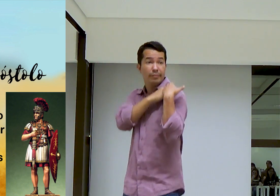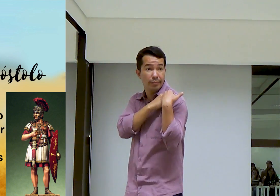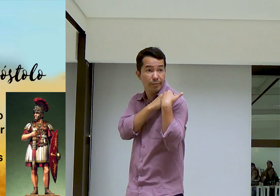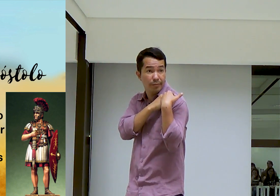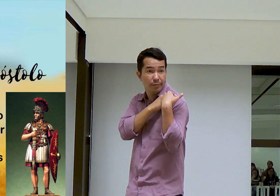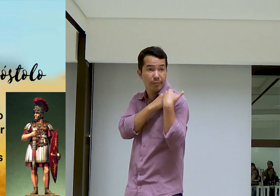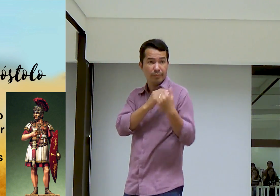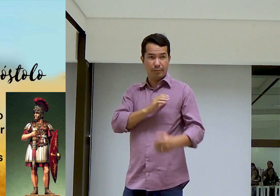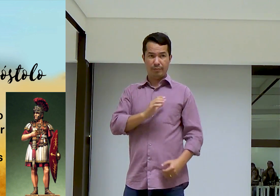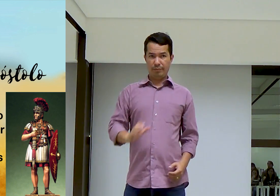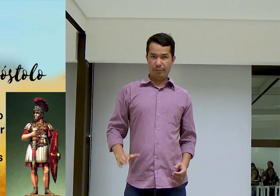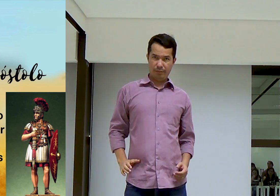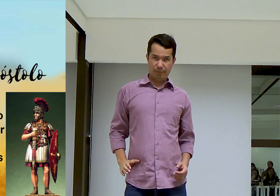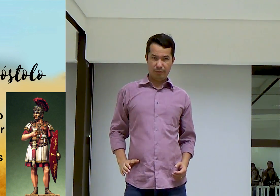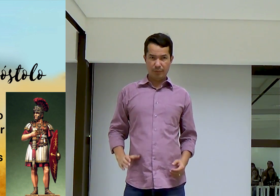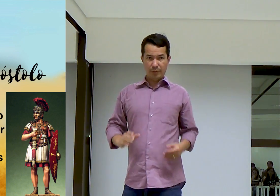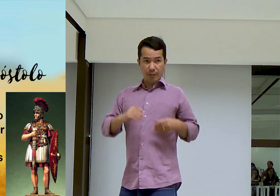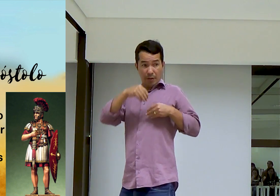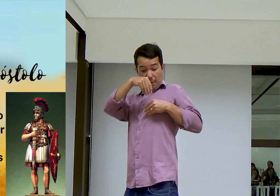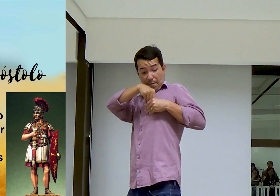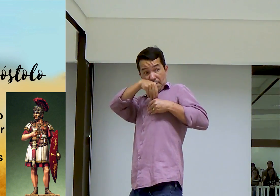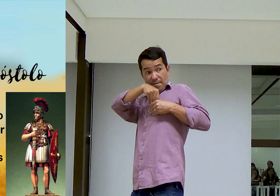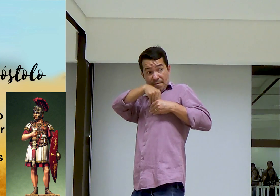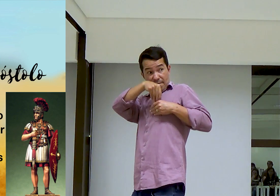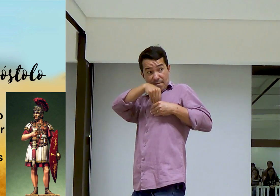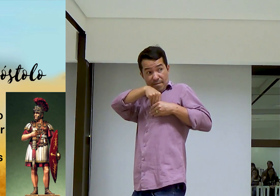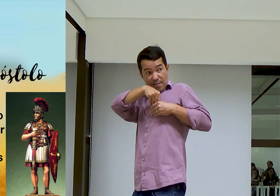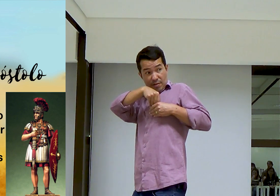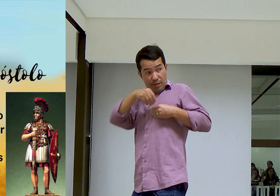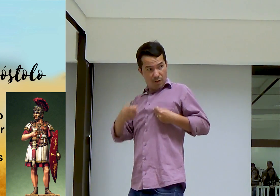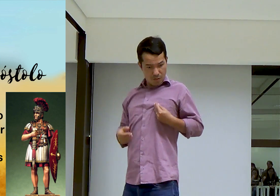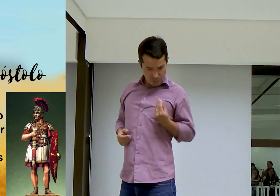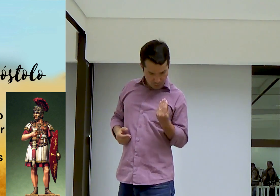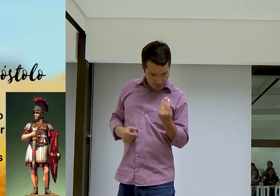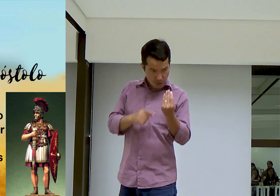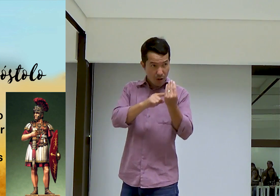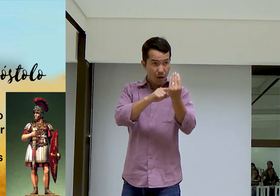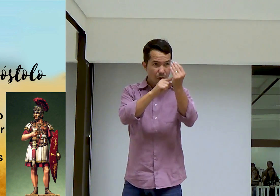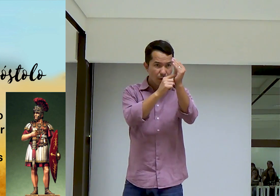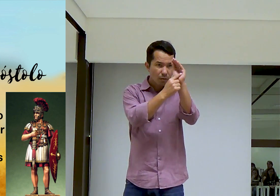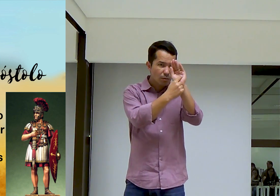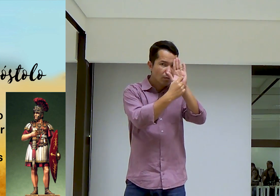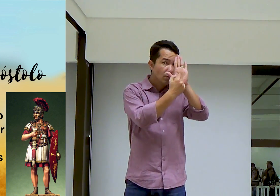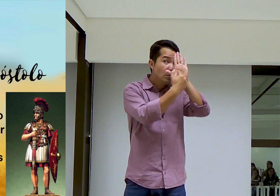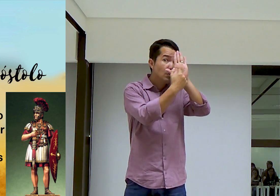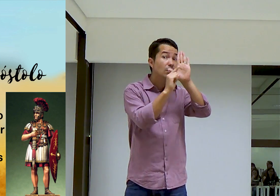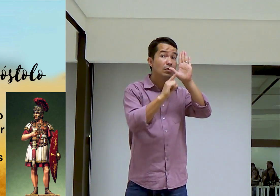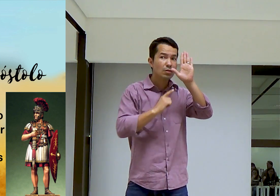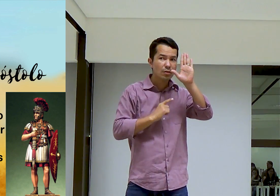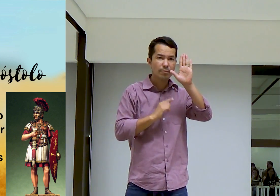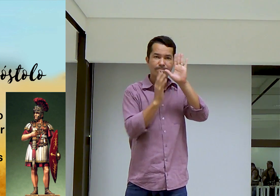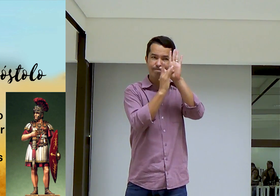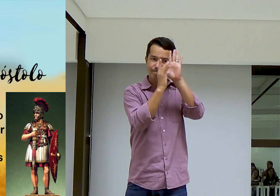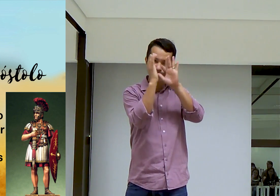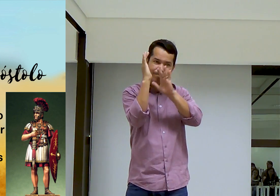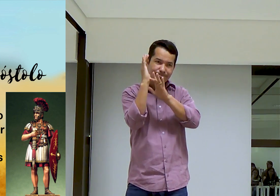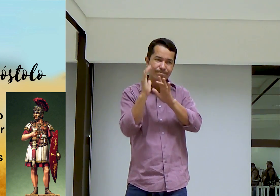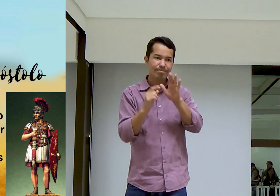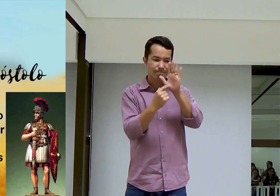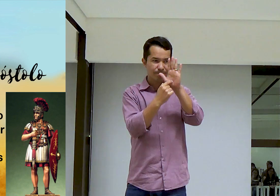ser responsáveis também, representantes. É, aquele que tem dentro, aquele que mostra,